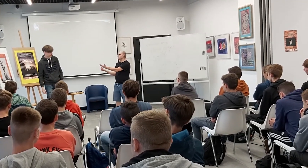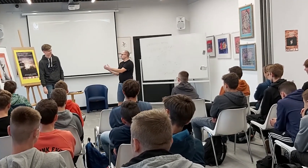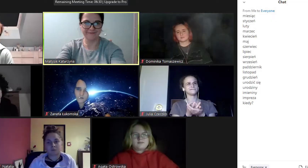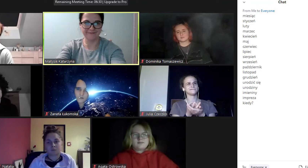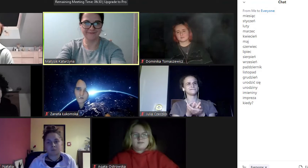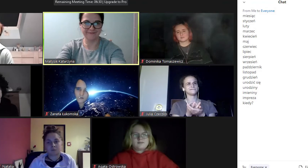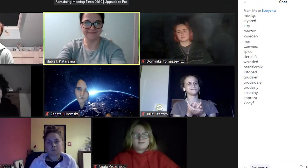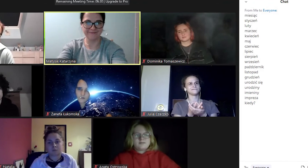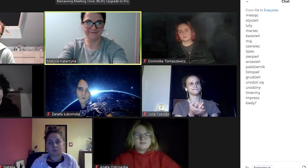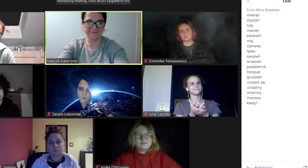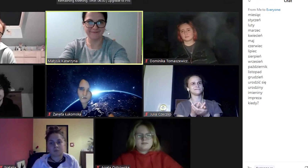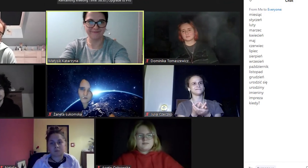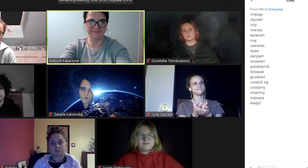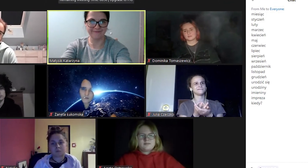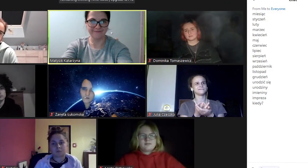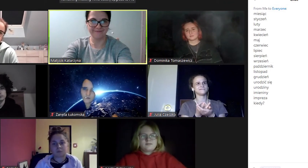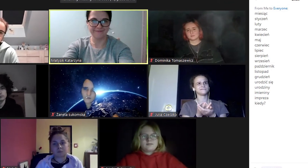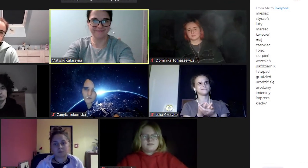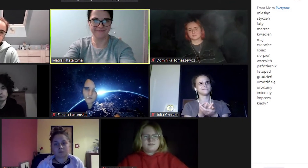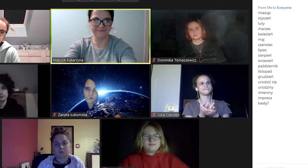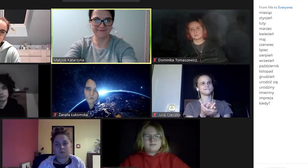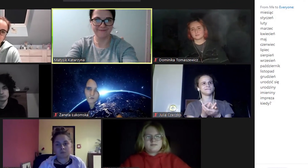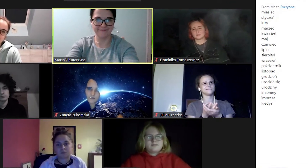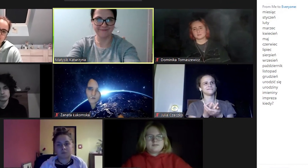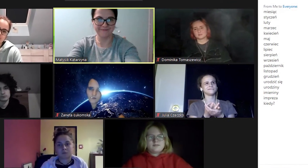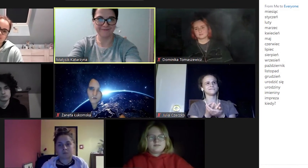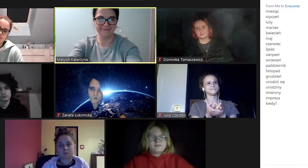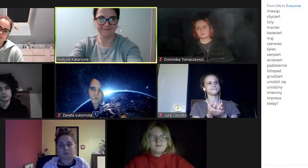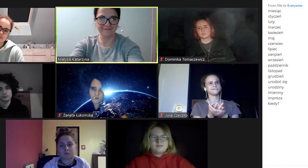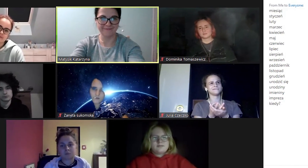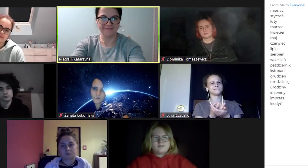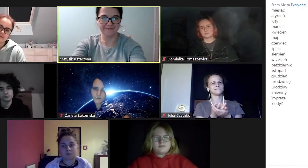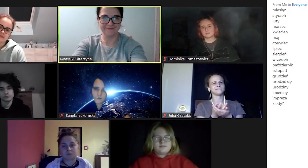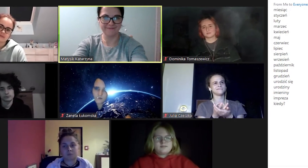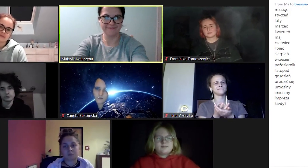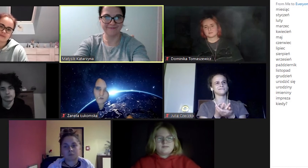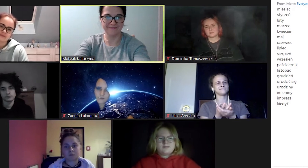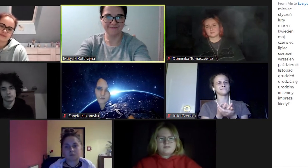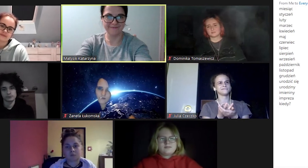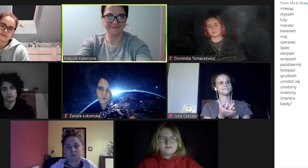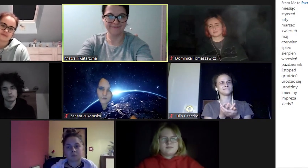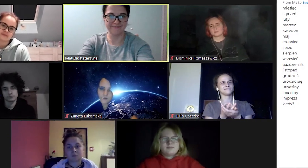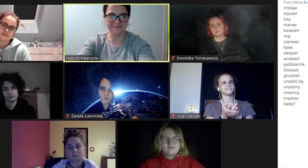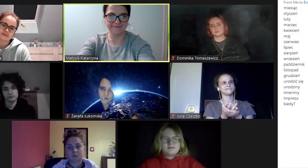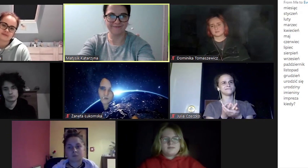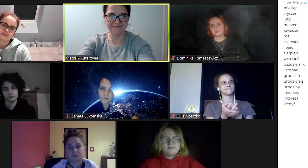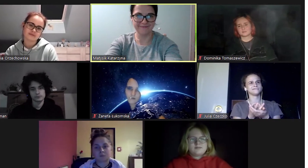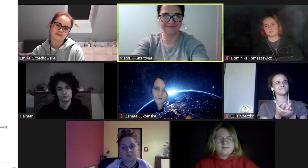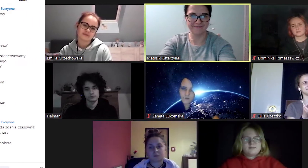Przyłamywanie barier między niesłyszącymi a tymi, którzy z tym problemu nie mają, to działanie, którego efektem jest m.in. to,